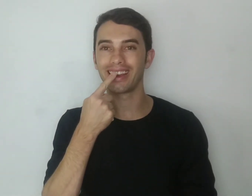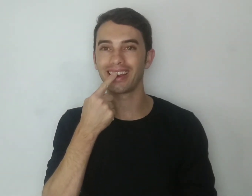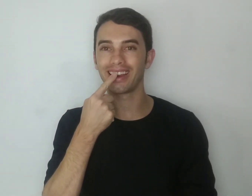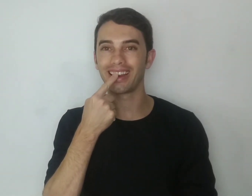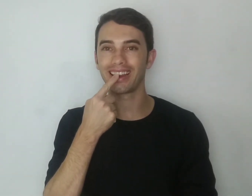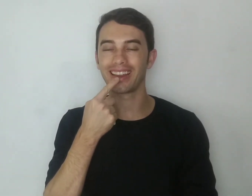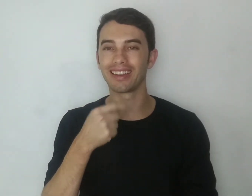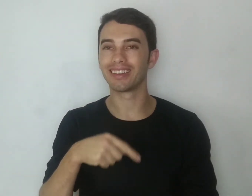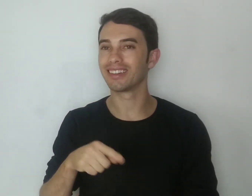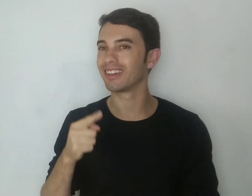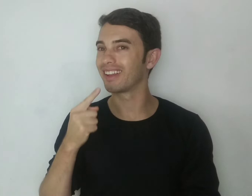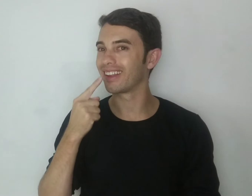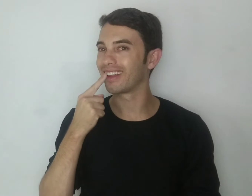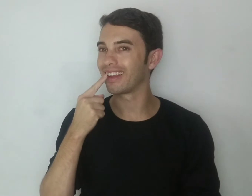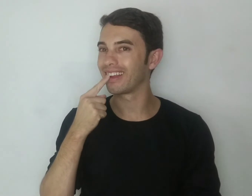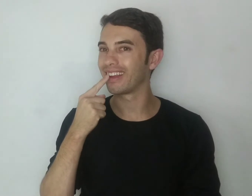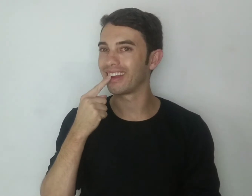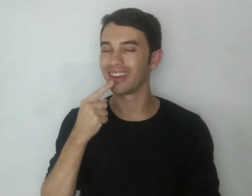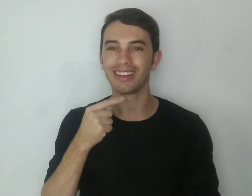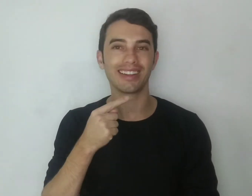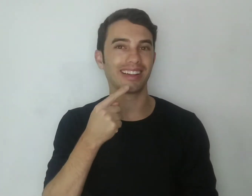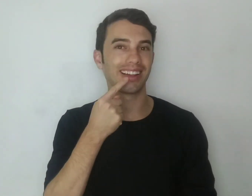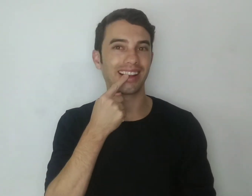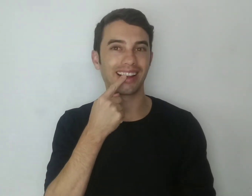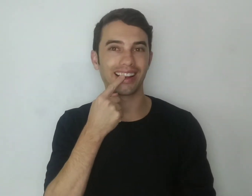você aponta para um dos seus dentes, dente.